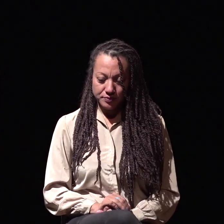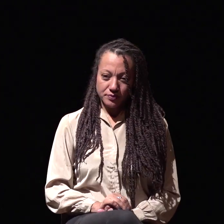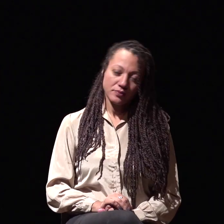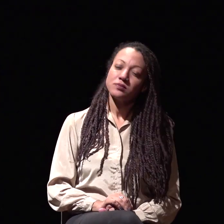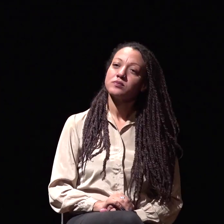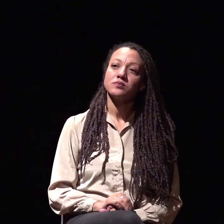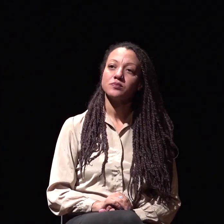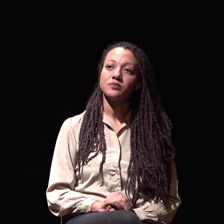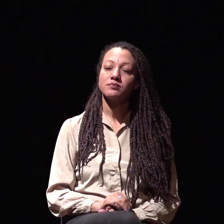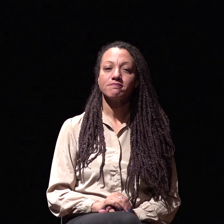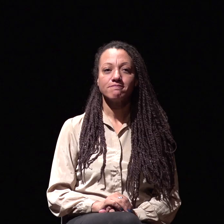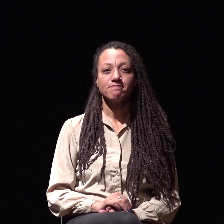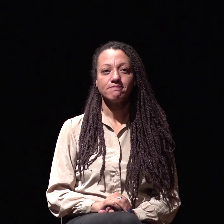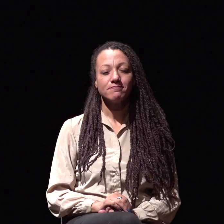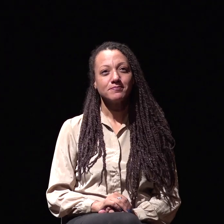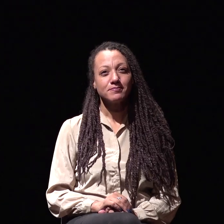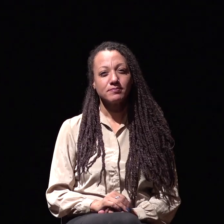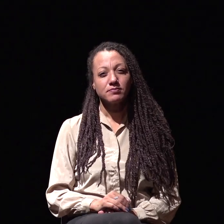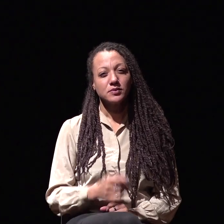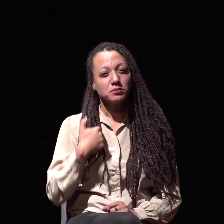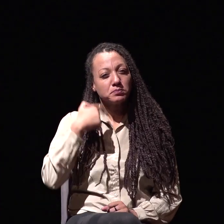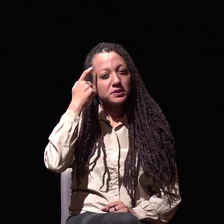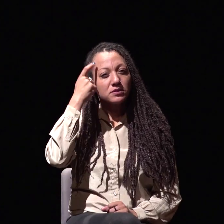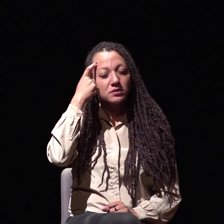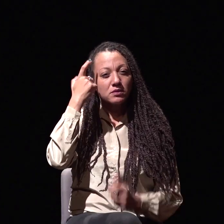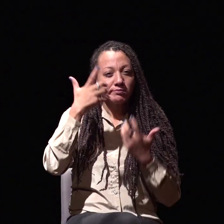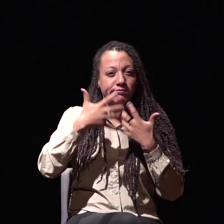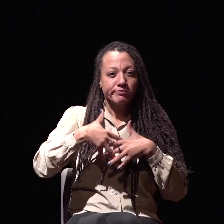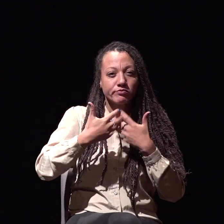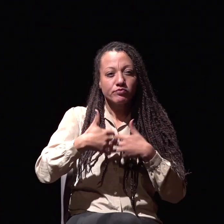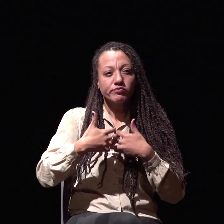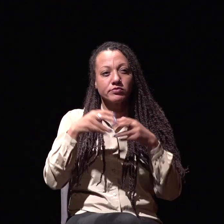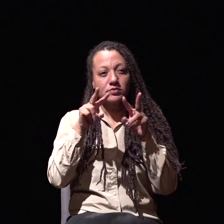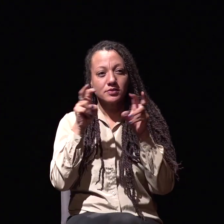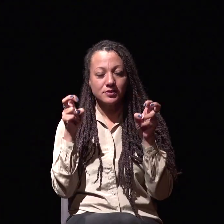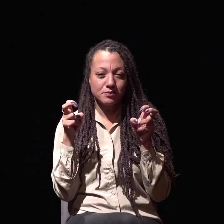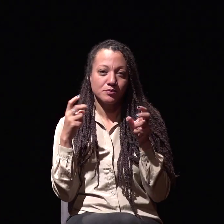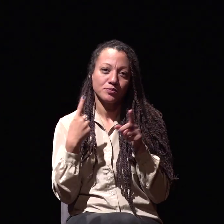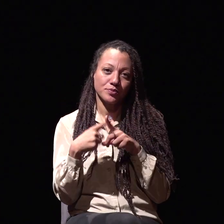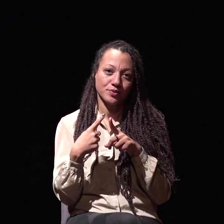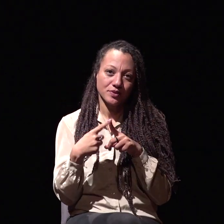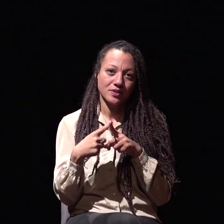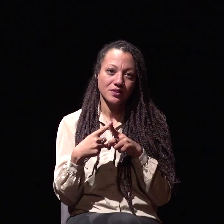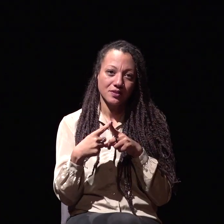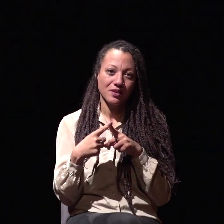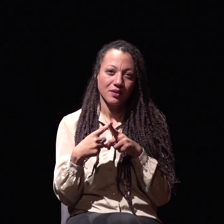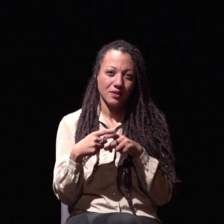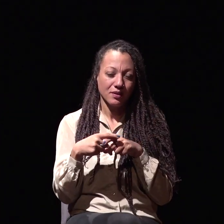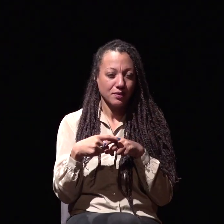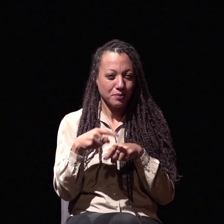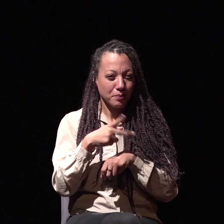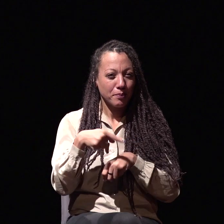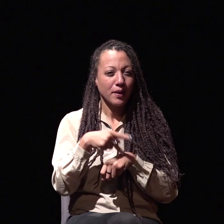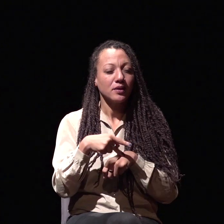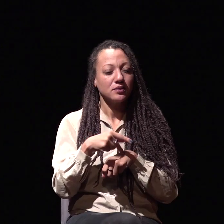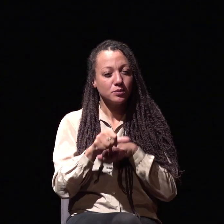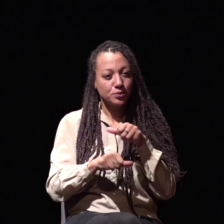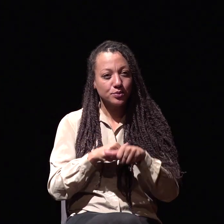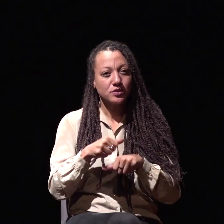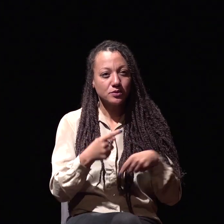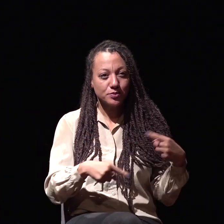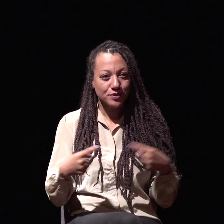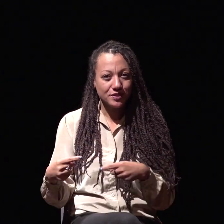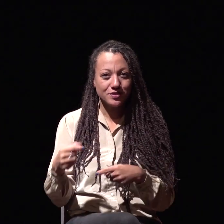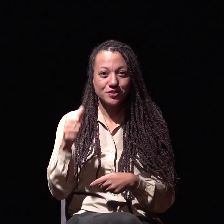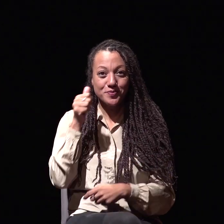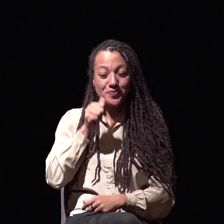Eu pensei muito sobre o que falar hoje, dado a situação de mudança política no país, o fato de Lina Bobardi